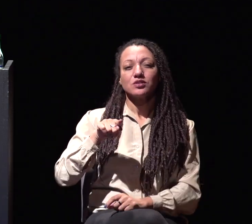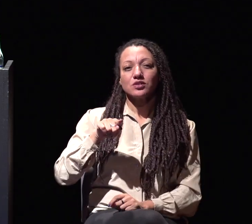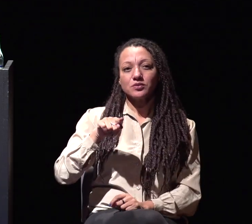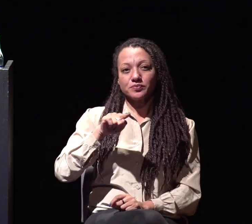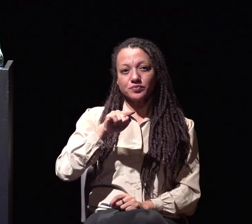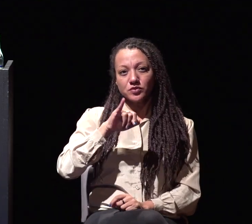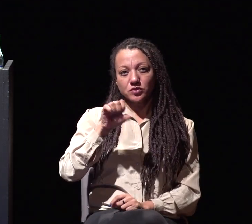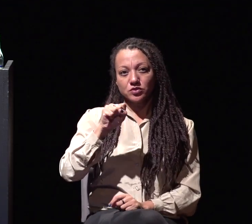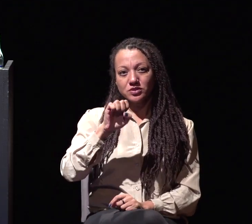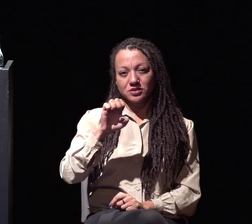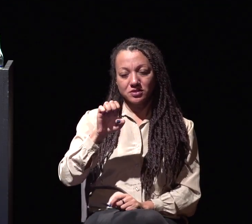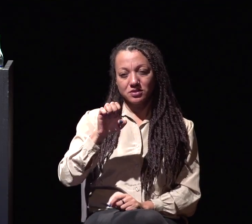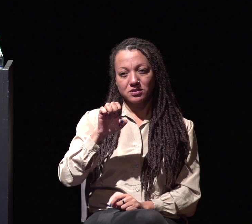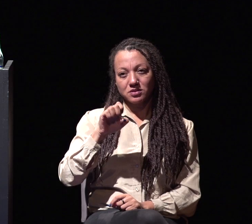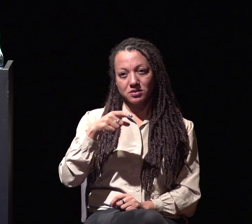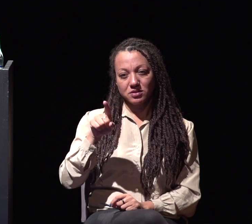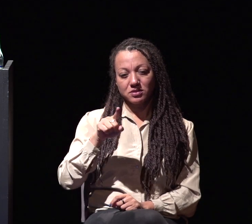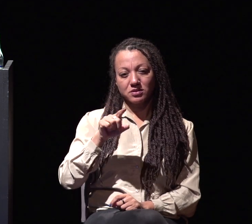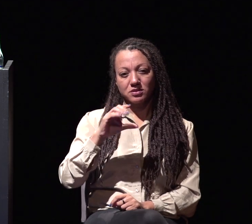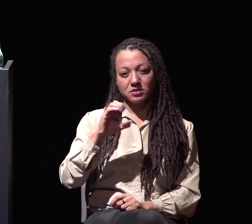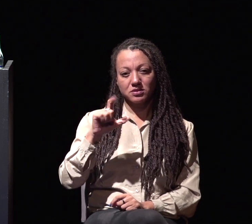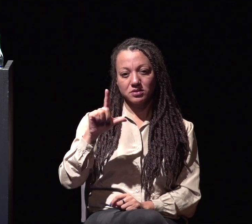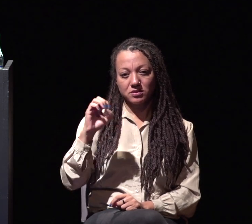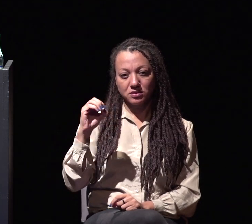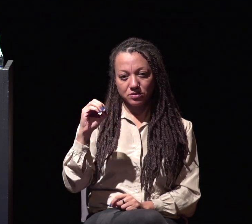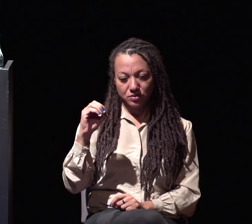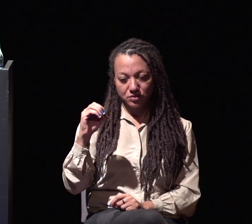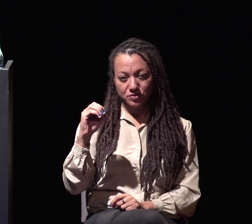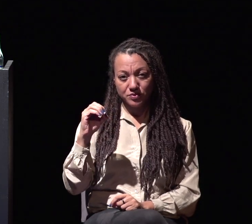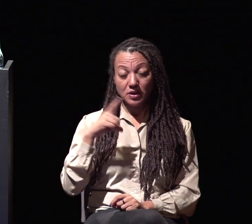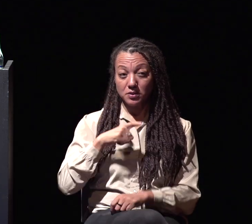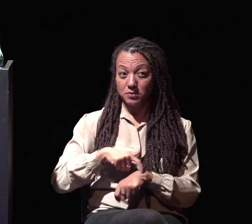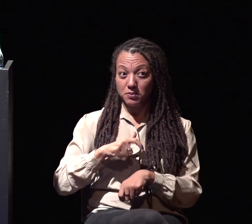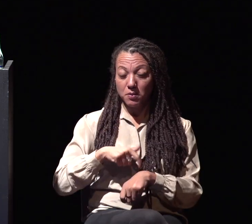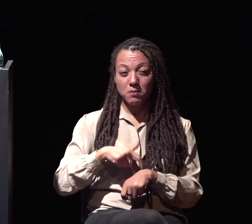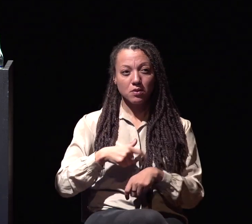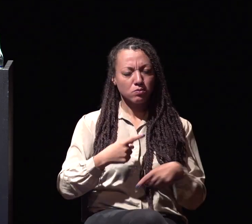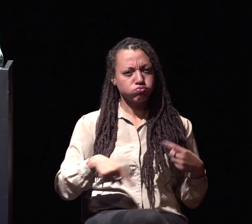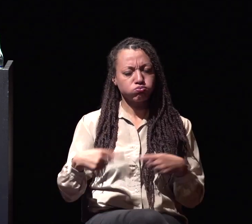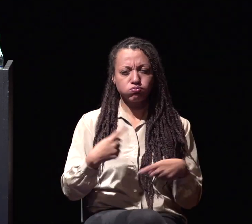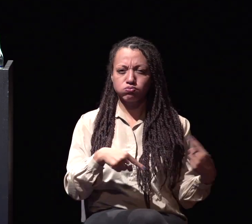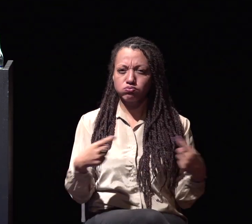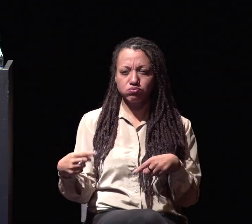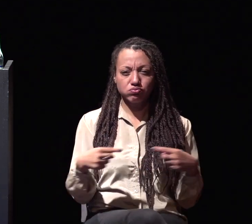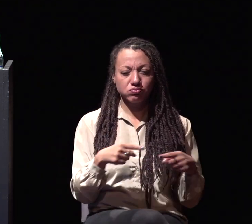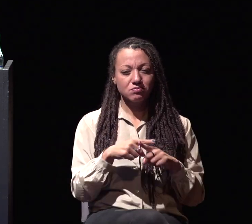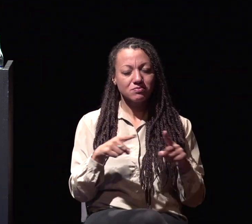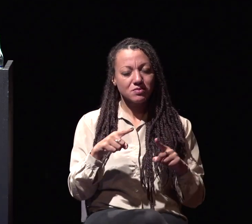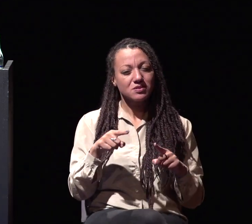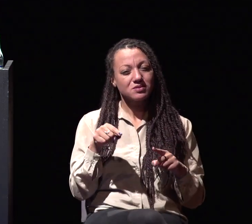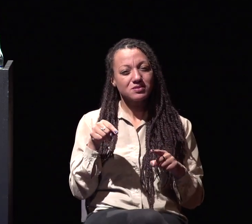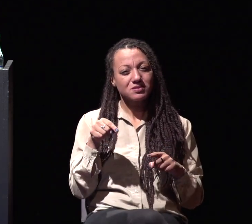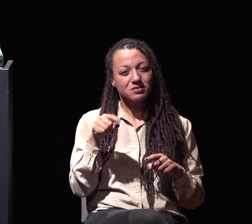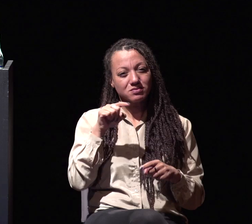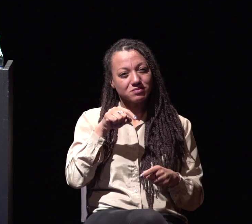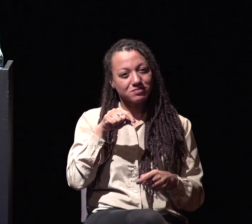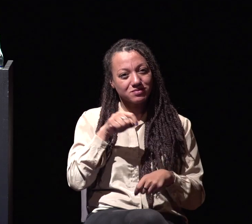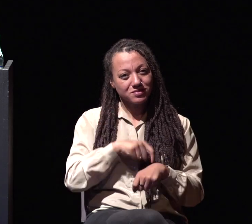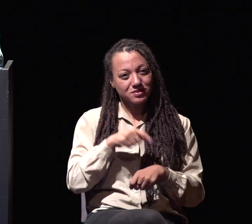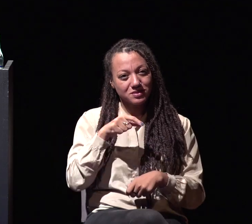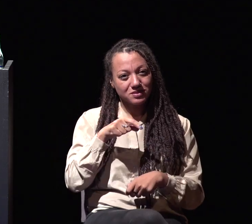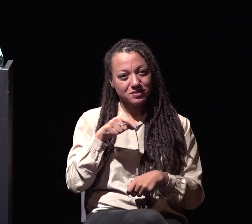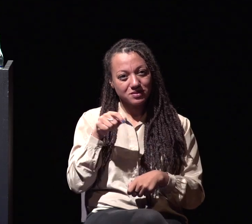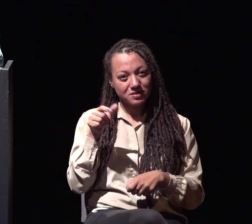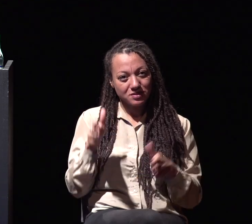Eram tempos de sentimentos aguçados, mas que solidificaram a crença que ela vinha desenvolvendo